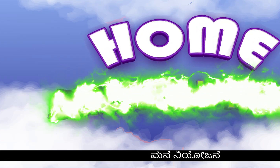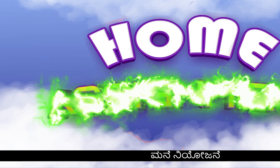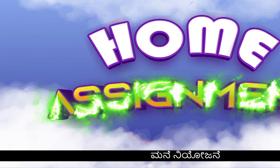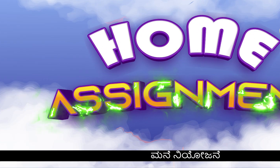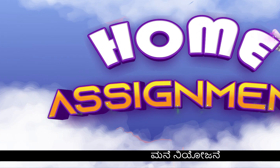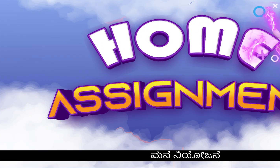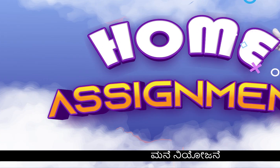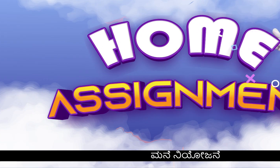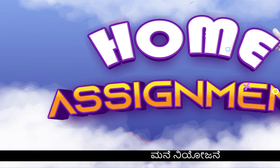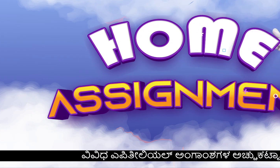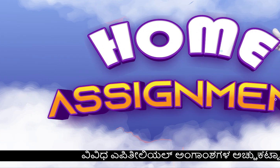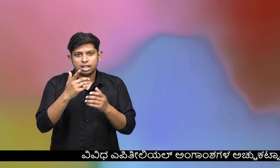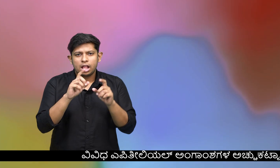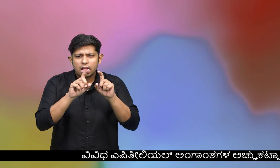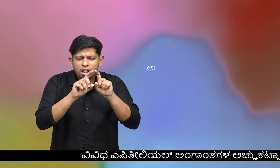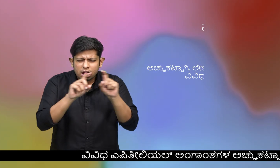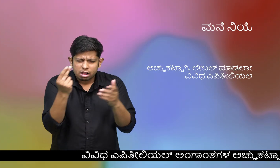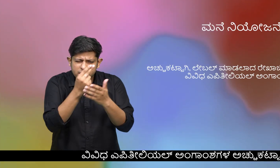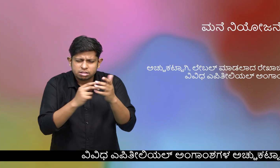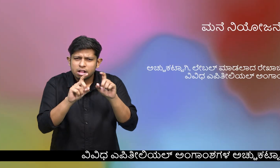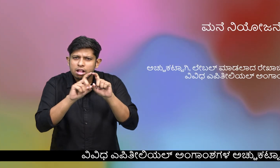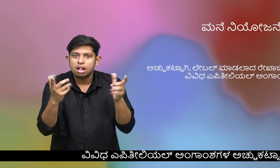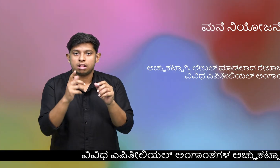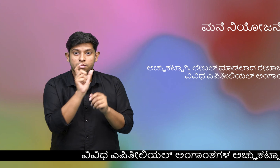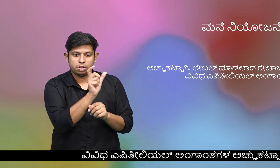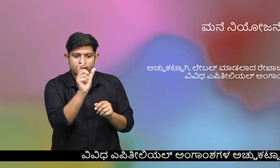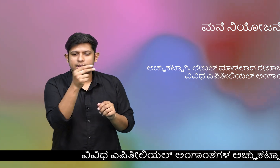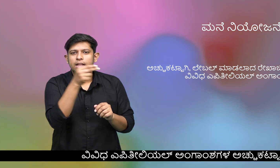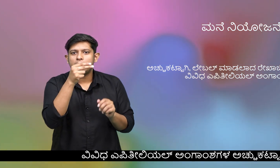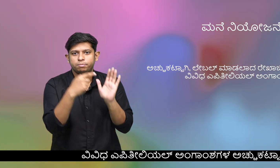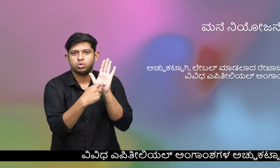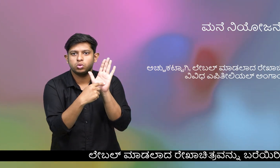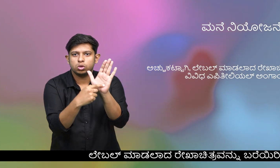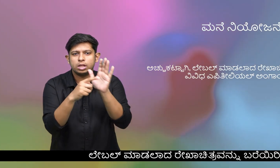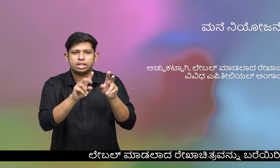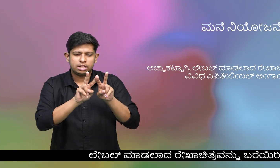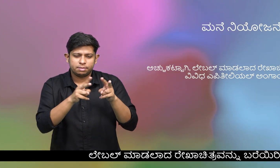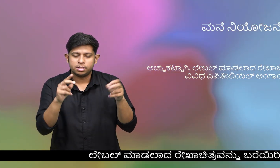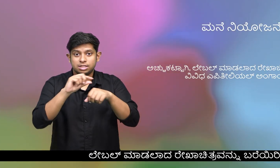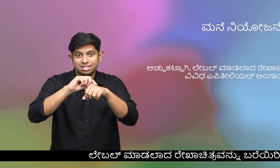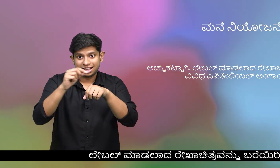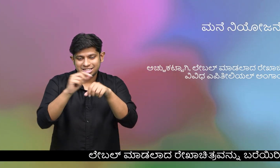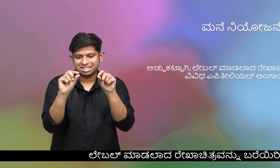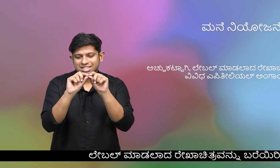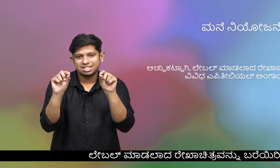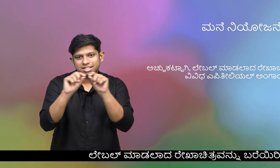ನಿಯೋಜನೆ: ವಿವಿಧ ಎಪಿಥೀಲಿಯಲ್ ಅಂಗಾಂಶಗಳ ಹೆಚ್ಚು ಕಟ್ಟಾಗಿ ಲೇಬಲ್ ಮಾಡಲಾದ